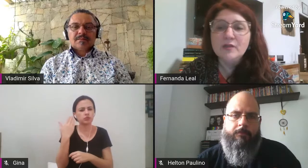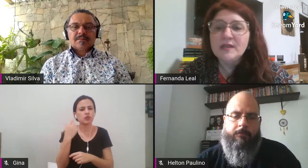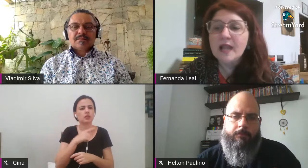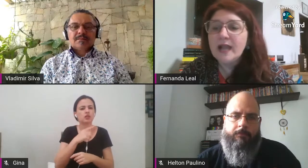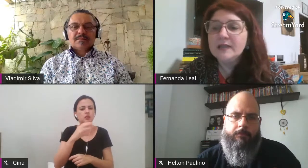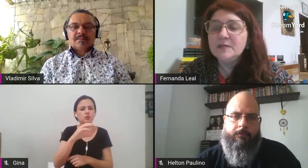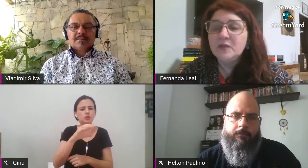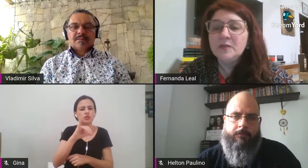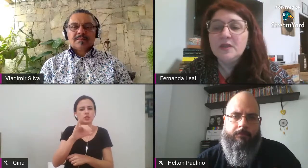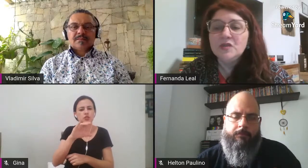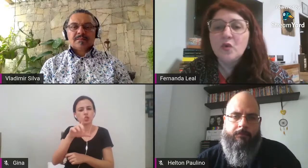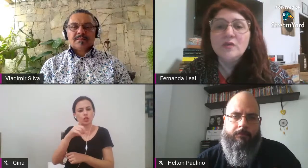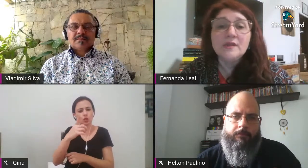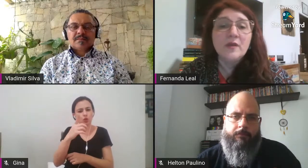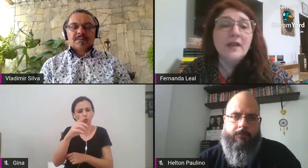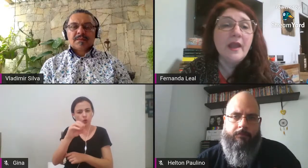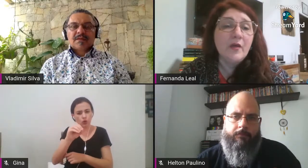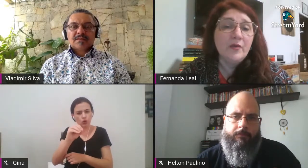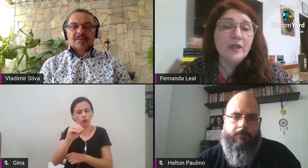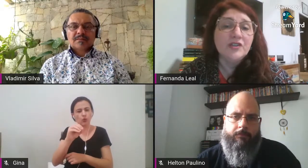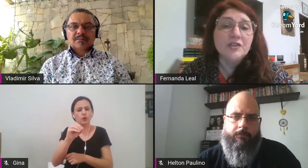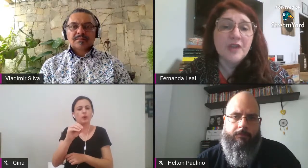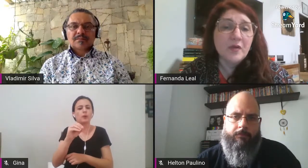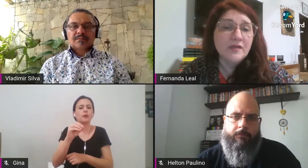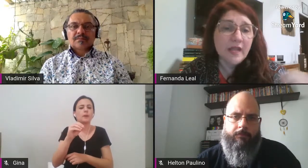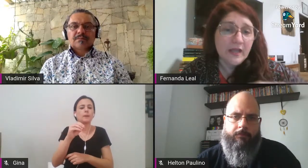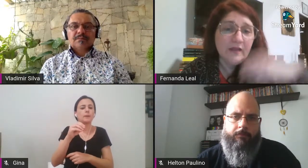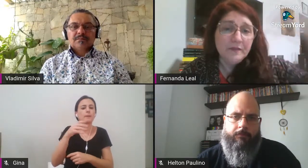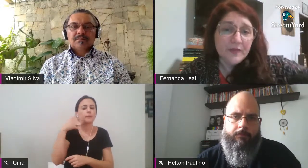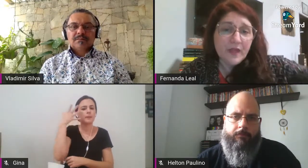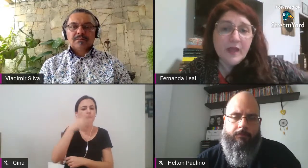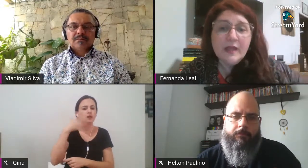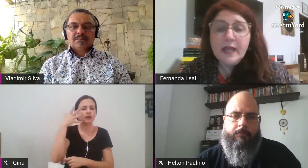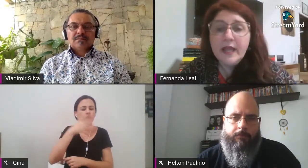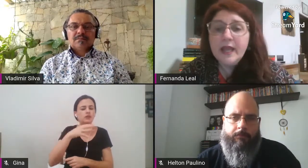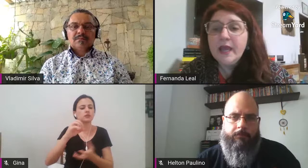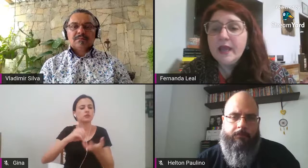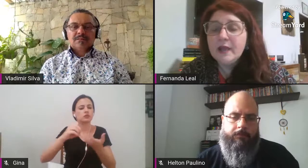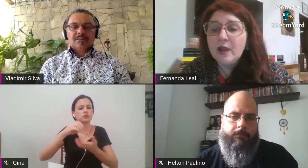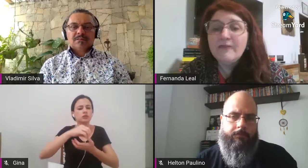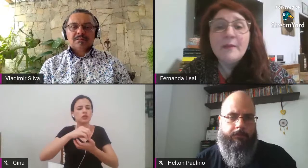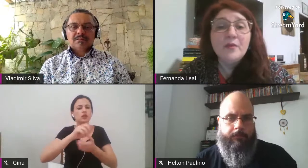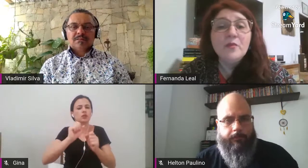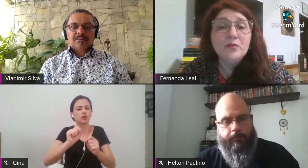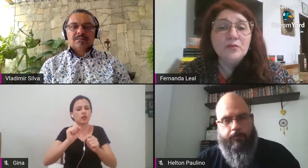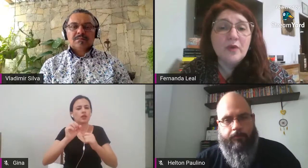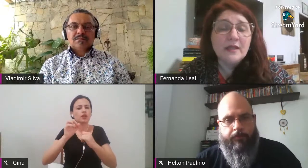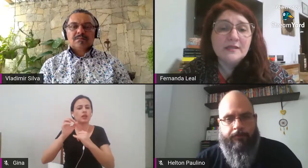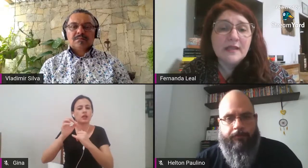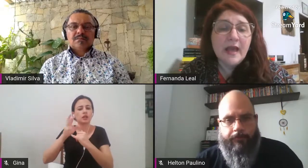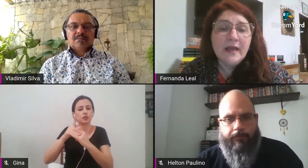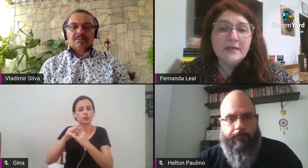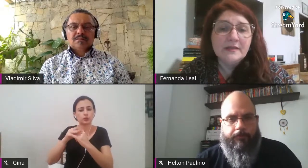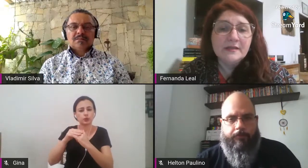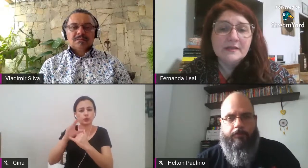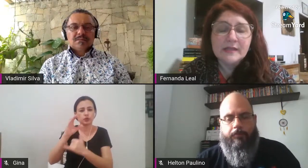né, e o CH disponibilizou o seu canal, que a gente já consegue, né, levar para o mundo